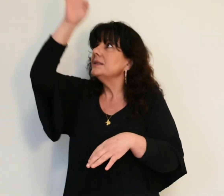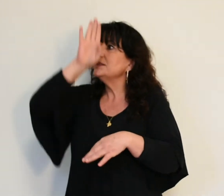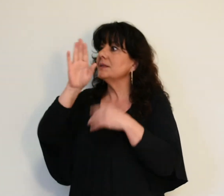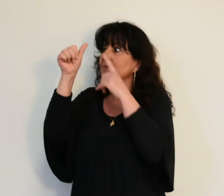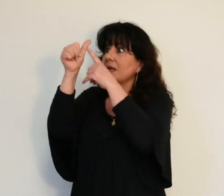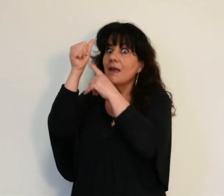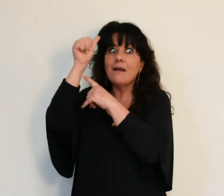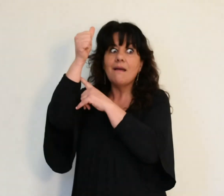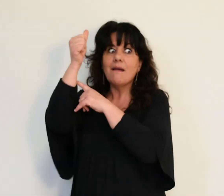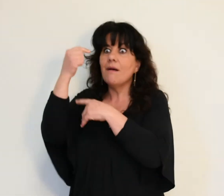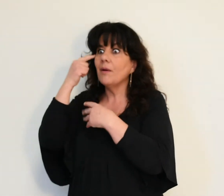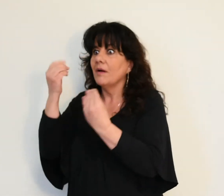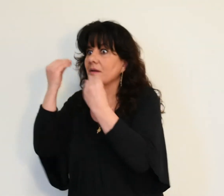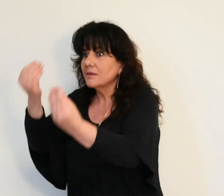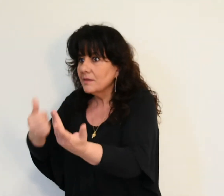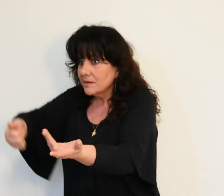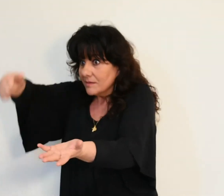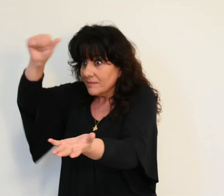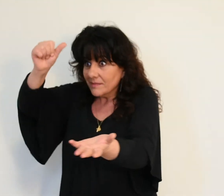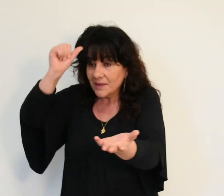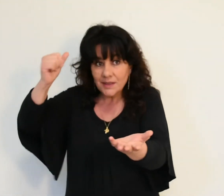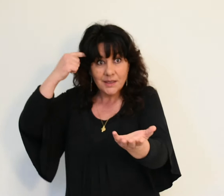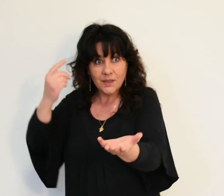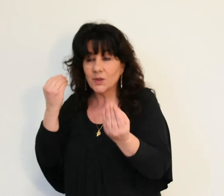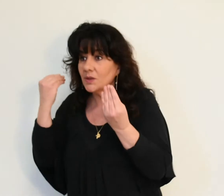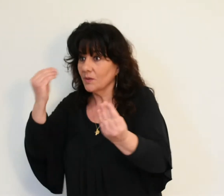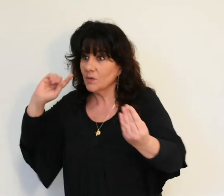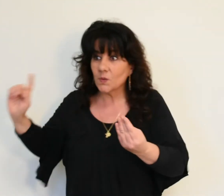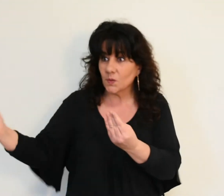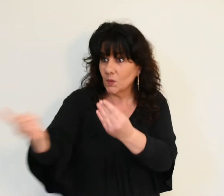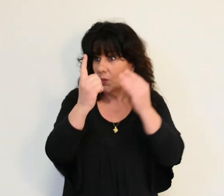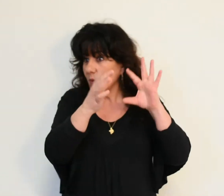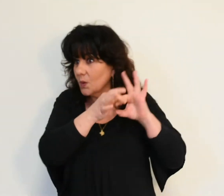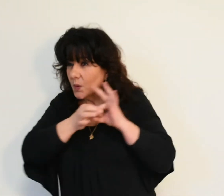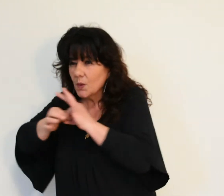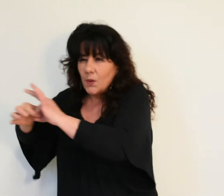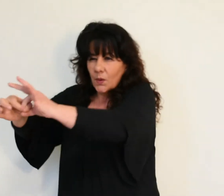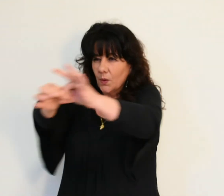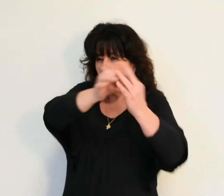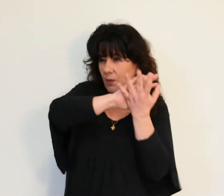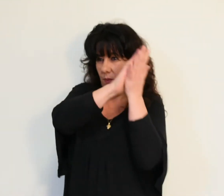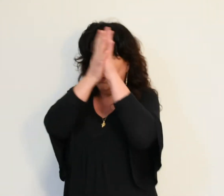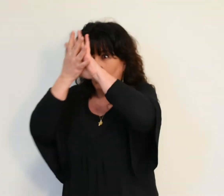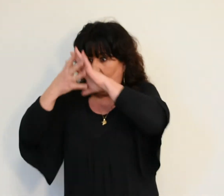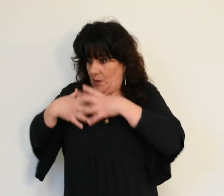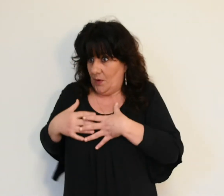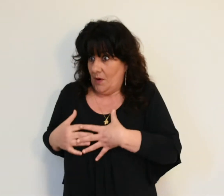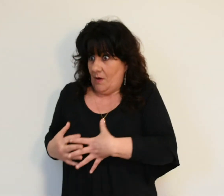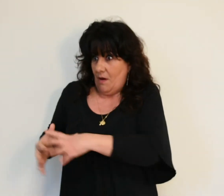pour former un seul corps. Tous, nous avons été désaltérés par un unique